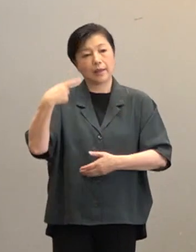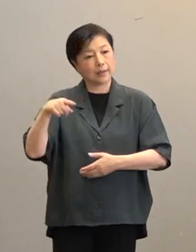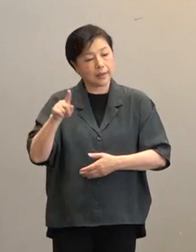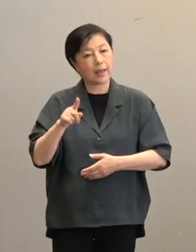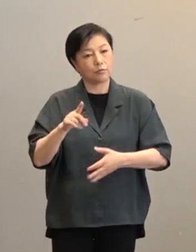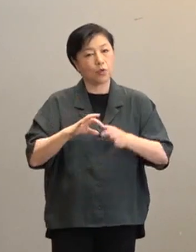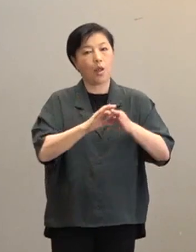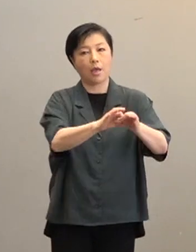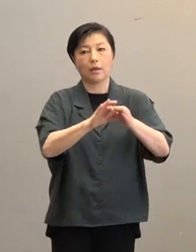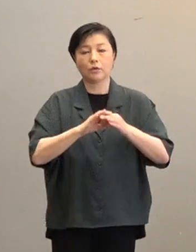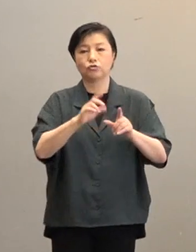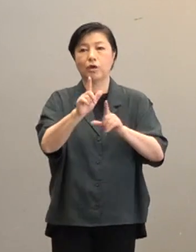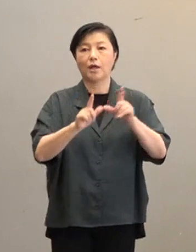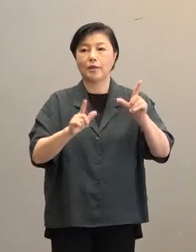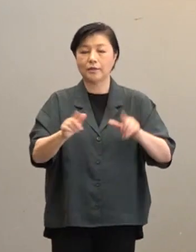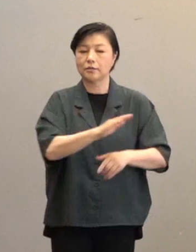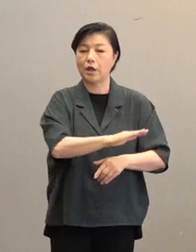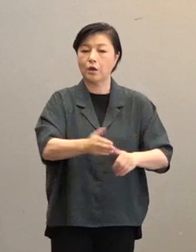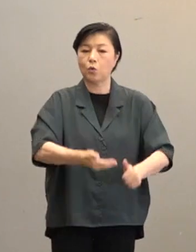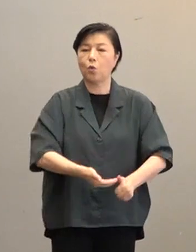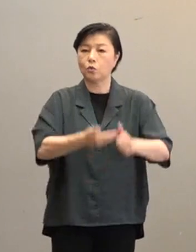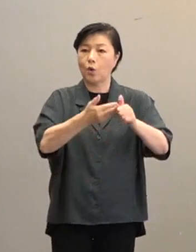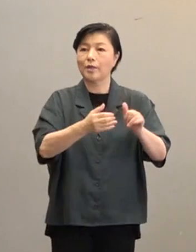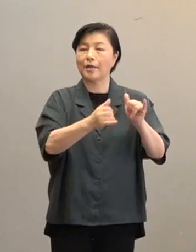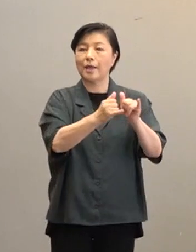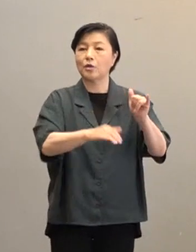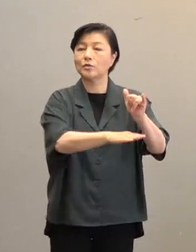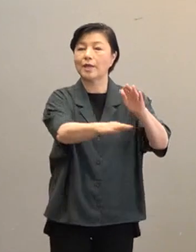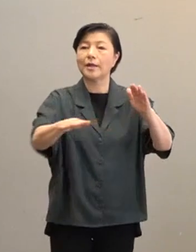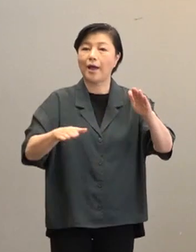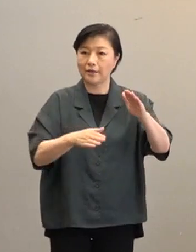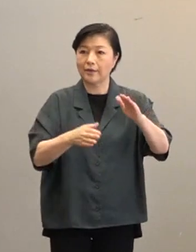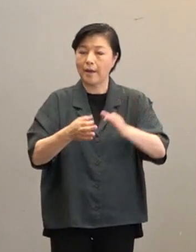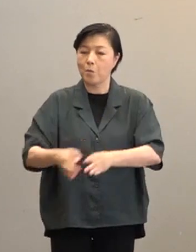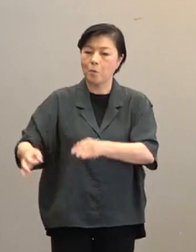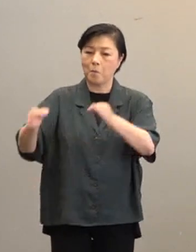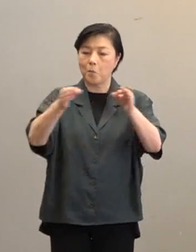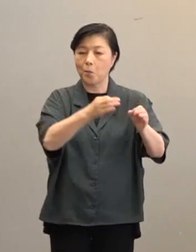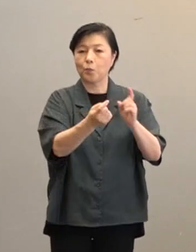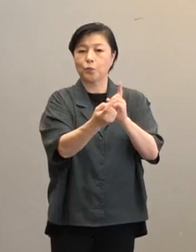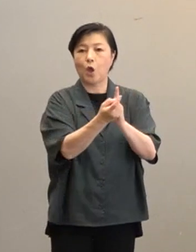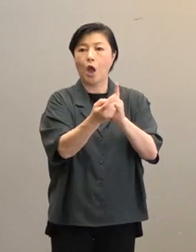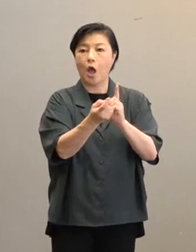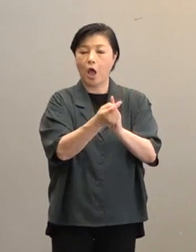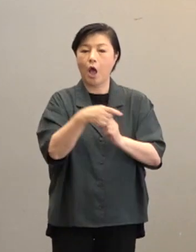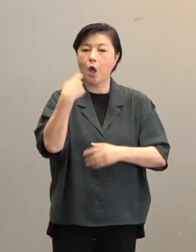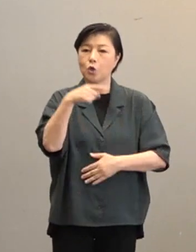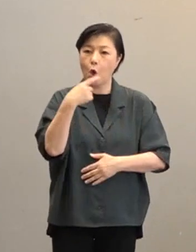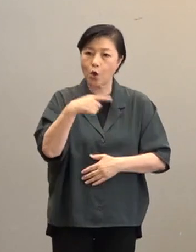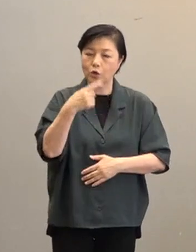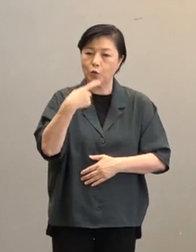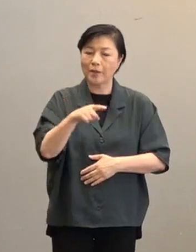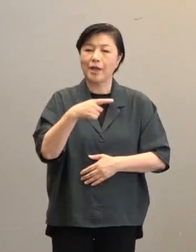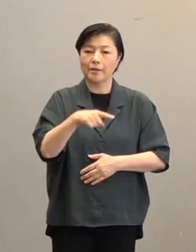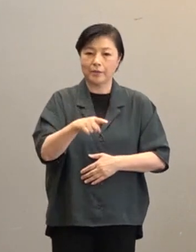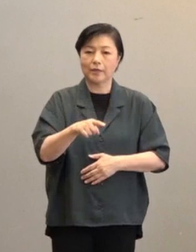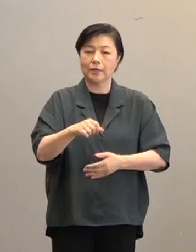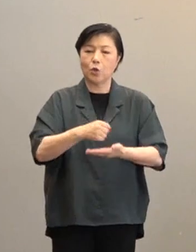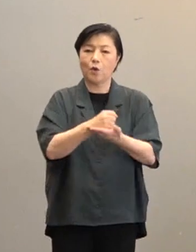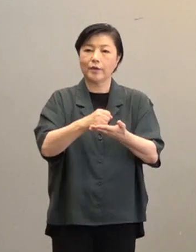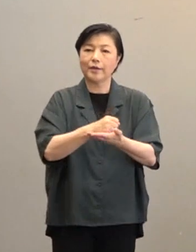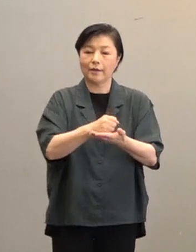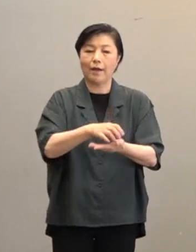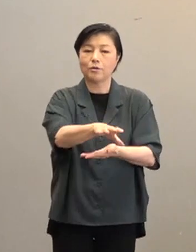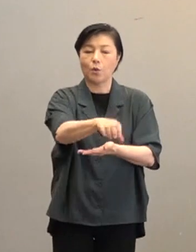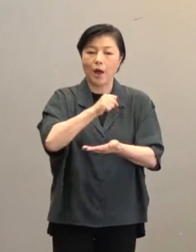する形でですね、多くの子育て世帯に物価高騰に対する教育学びの機会確保等で支援ができる